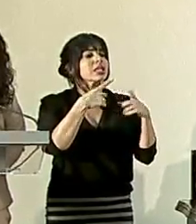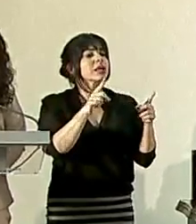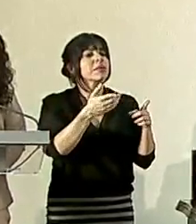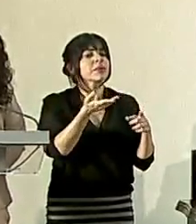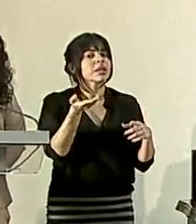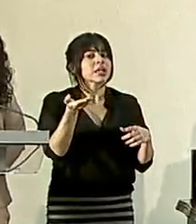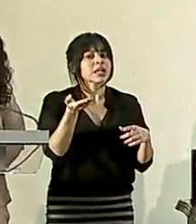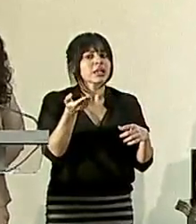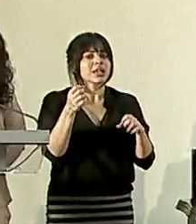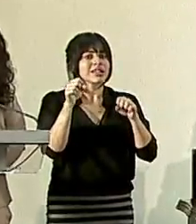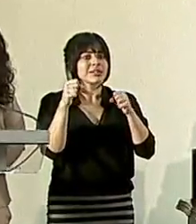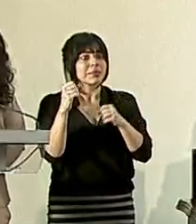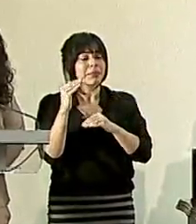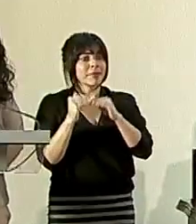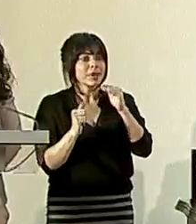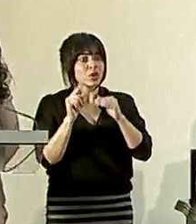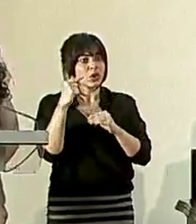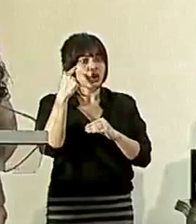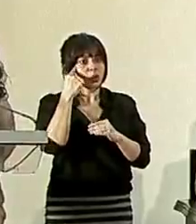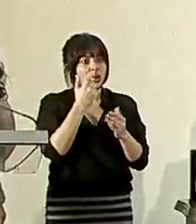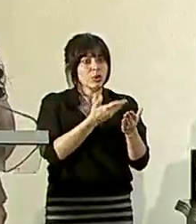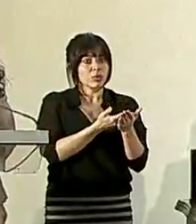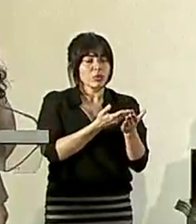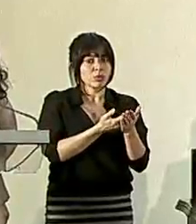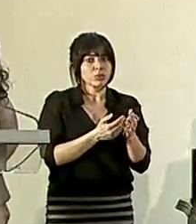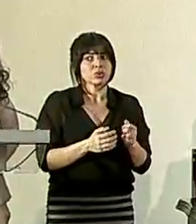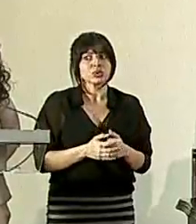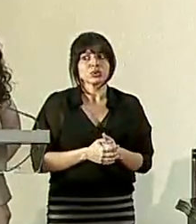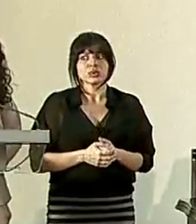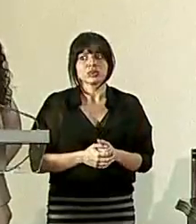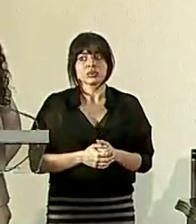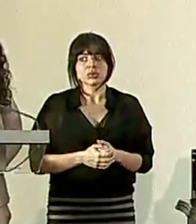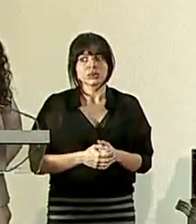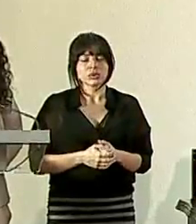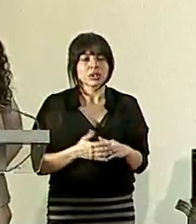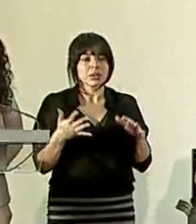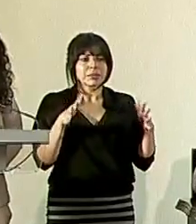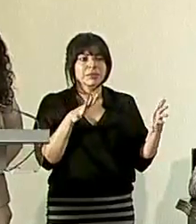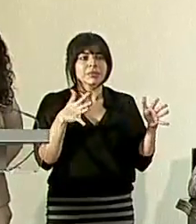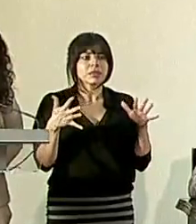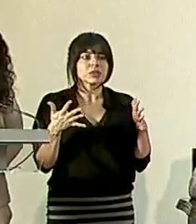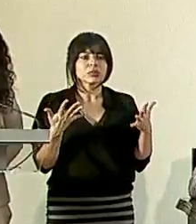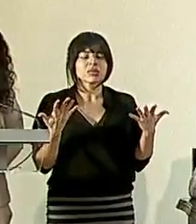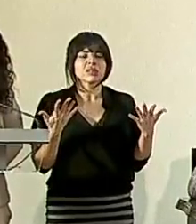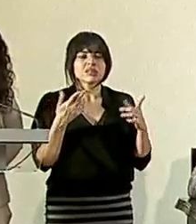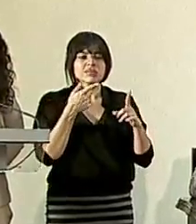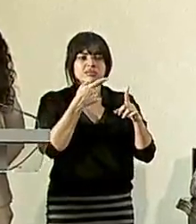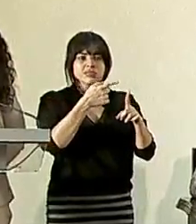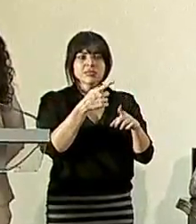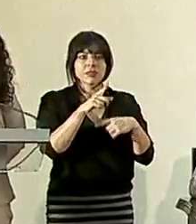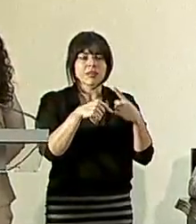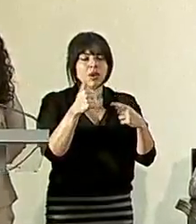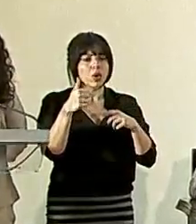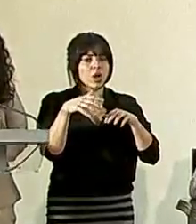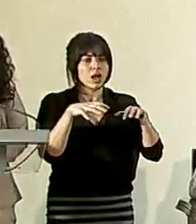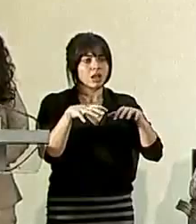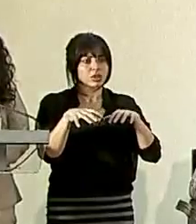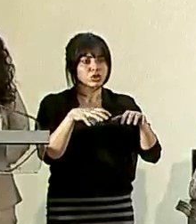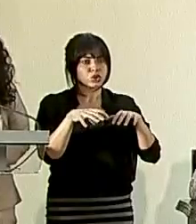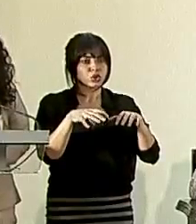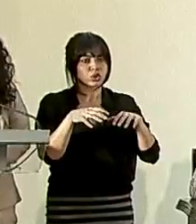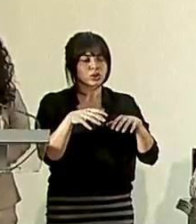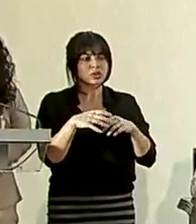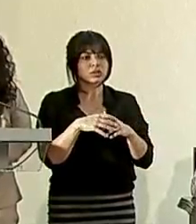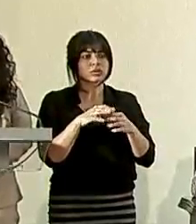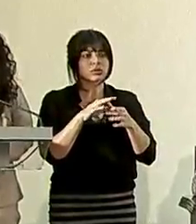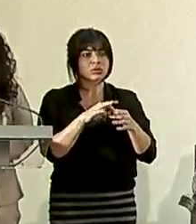que recortan menos de lo que el gobierno propuso. Y más o menos, ¿en qué sentido van otras acciones en cuanto